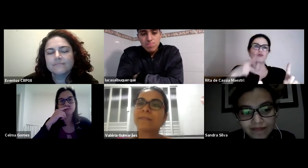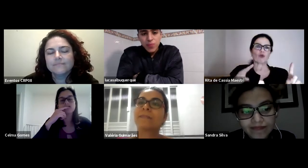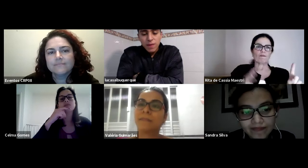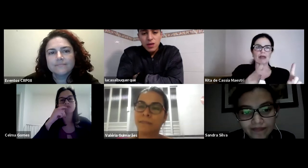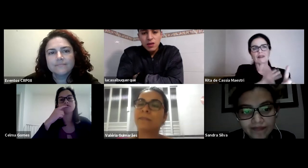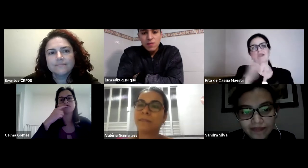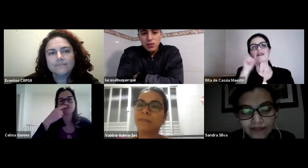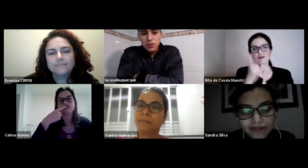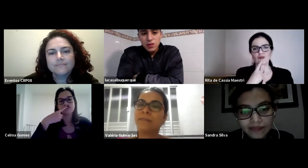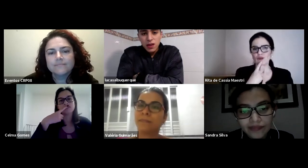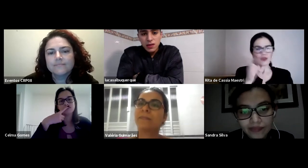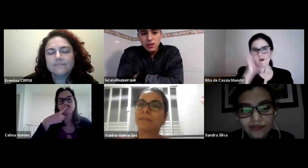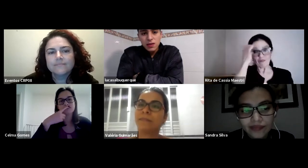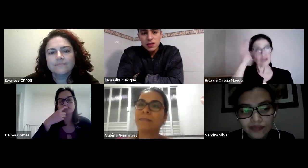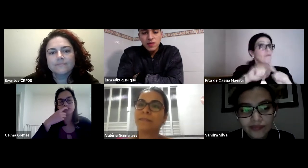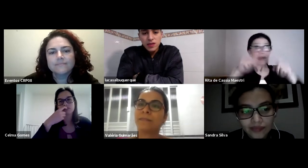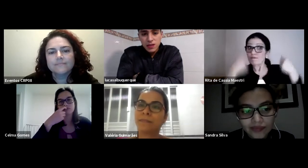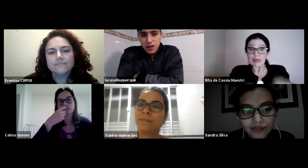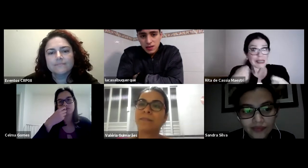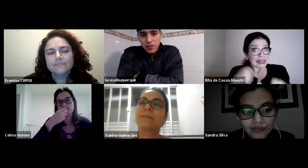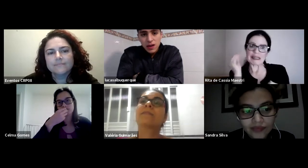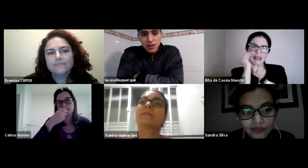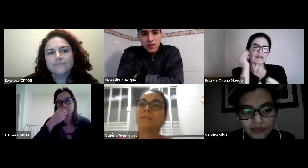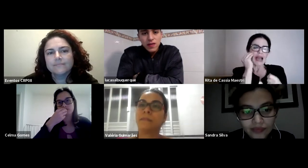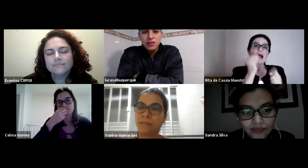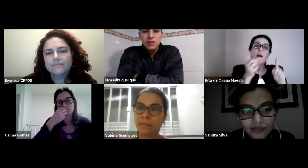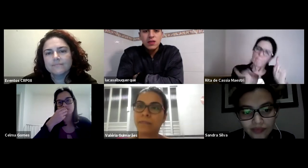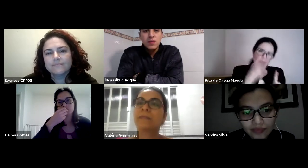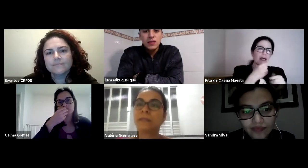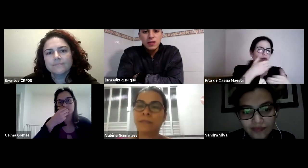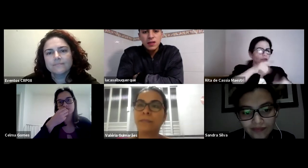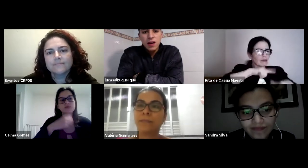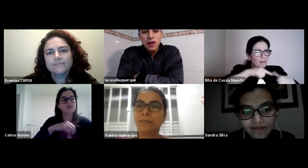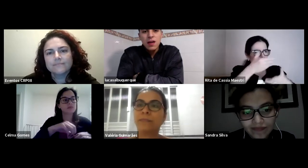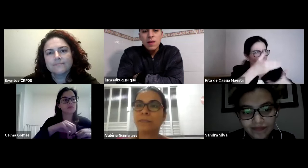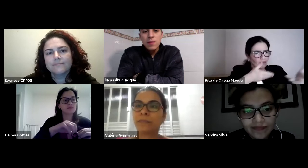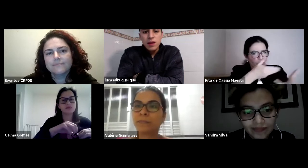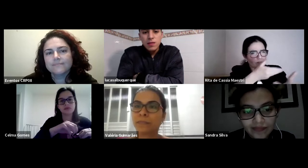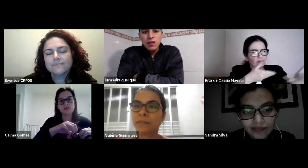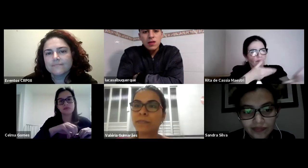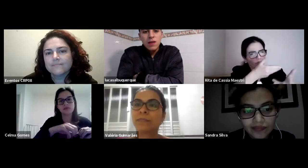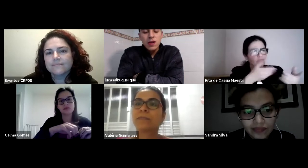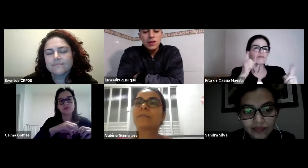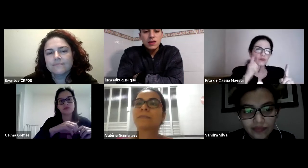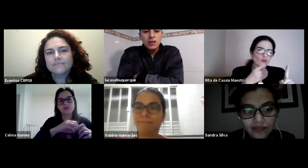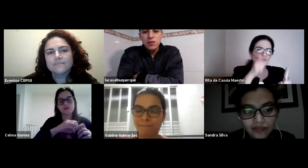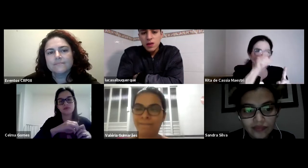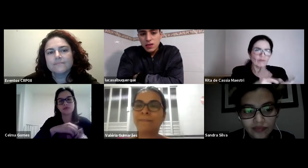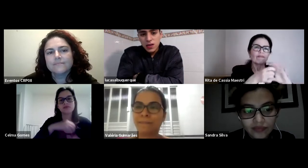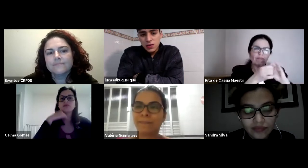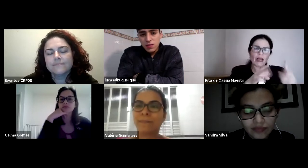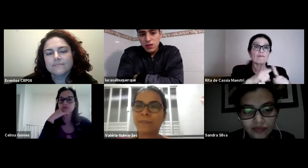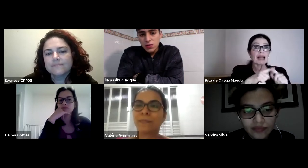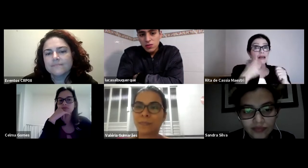tentar pedir para que o surdo tenha essa privacidade, essa liberdade. Não é fácil, mas a gente precisa tentar. Primeiramente, trabalha essa questão,